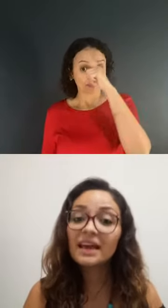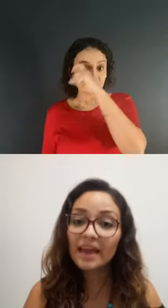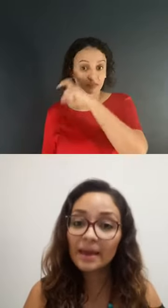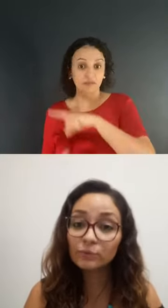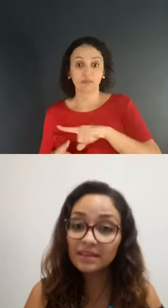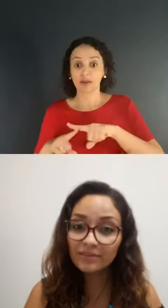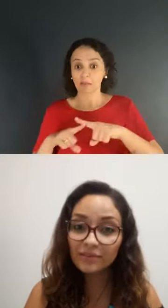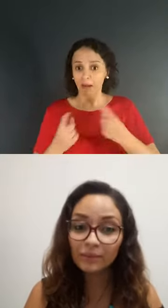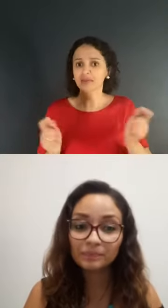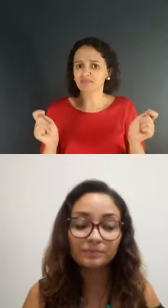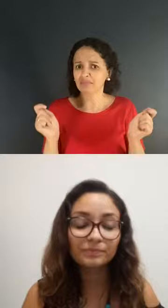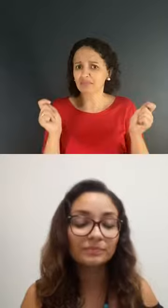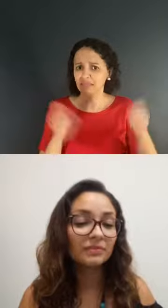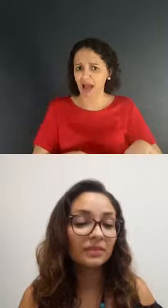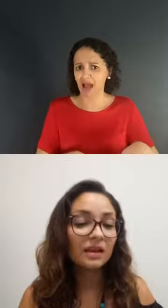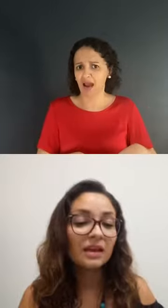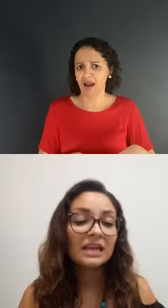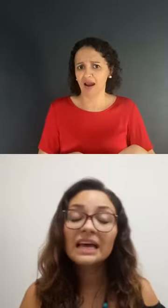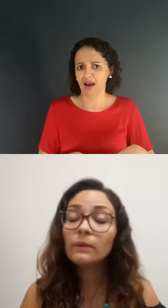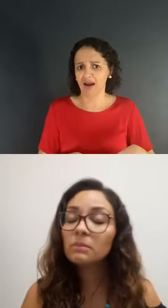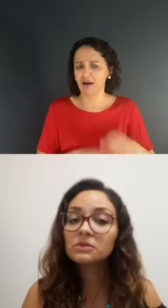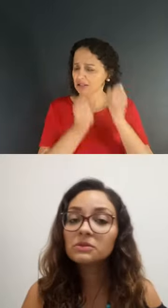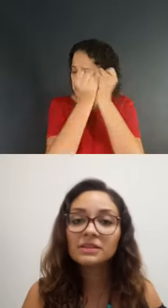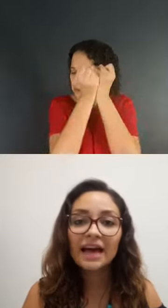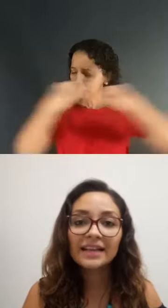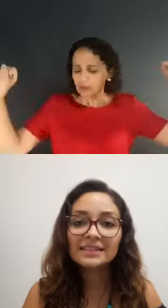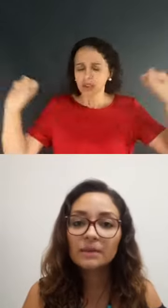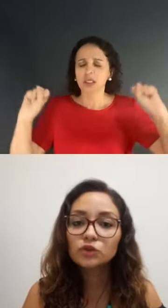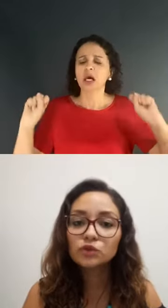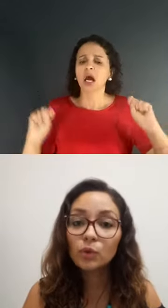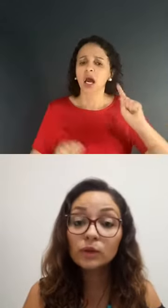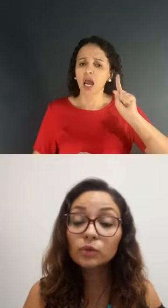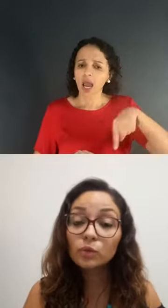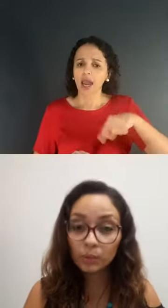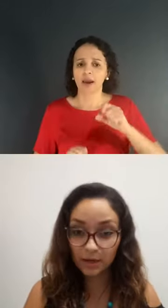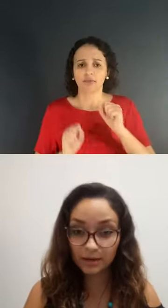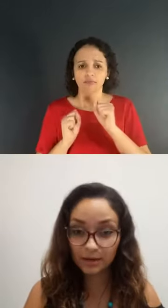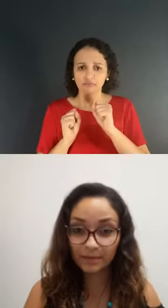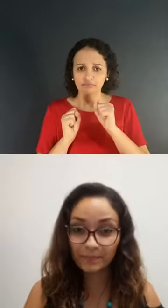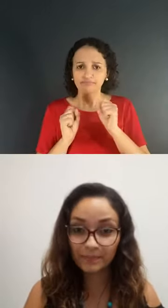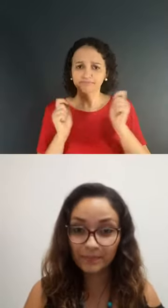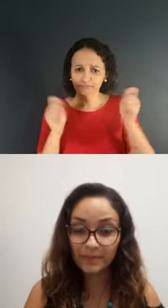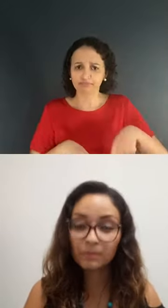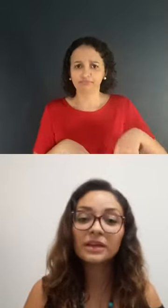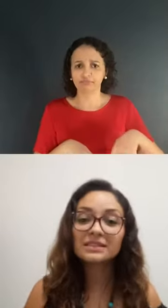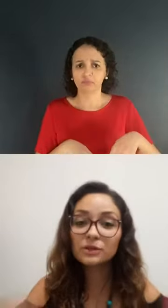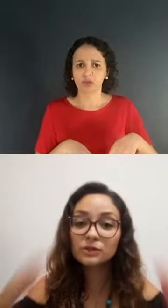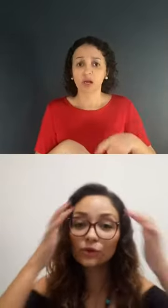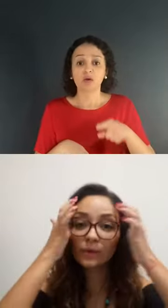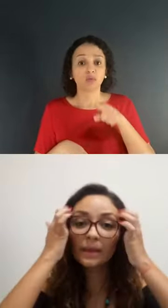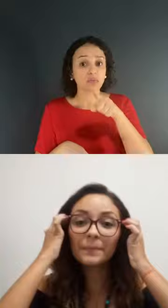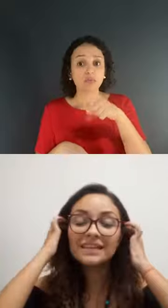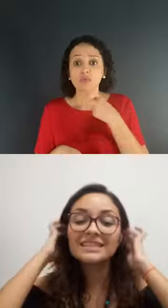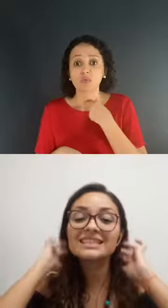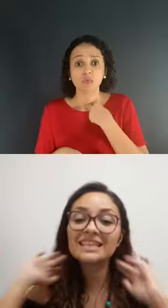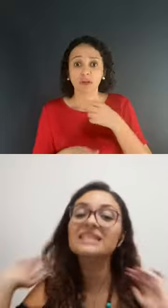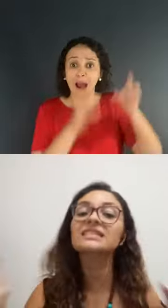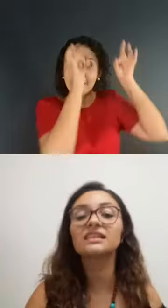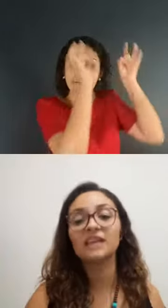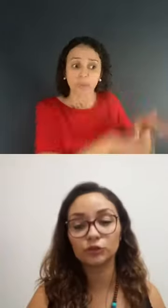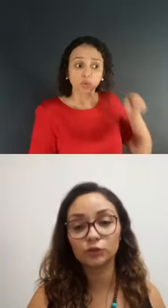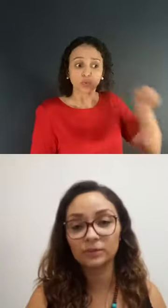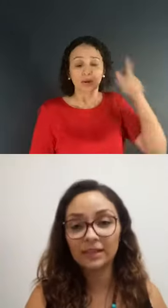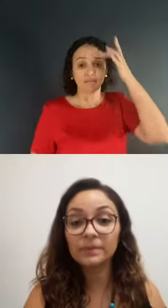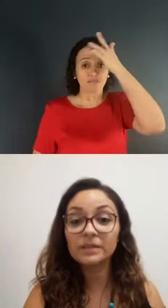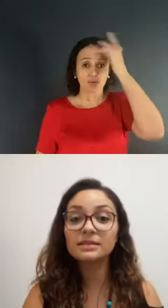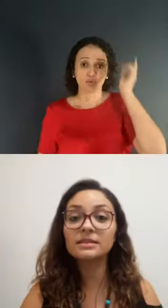mas é possível. Não abandonar essa pessoa nunca, porque essa pessoa ela precisa